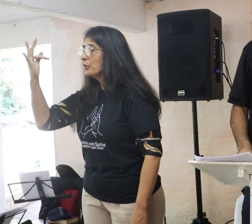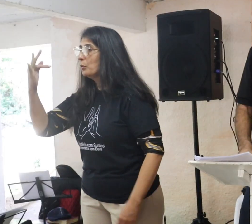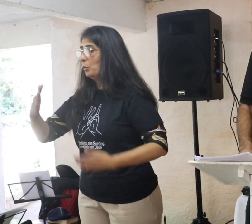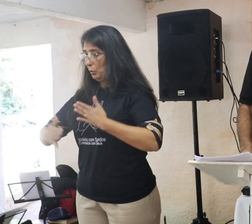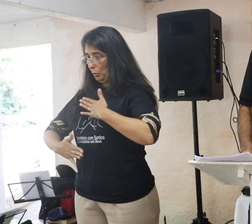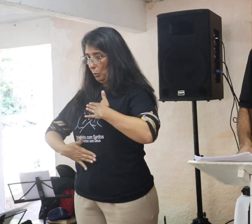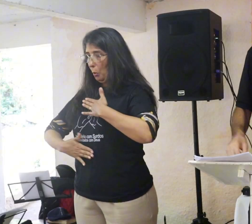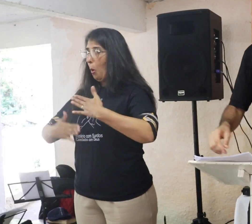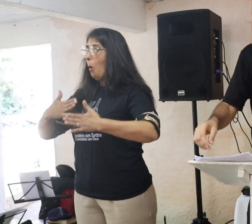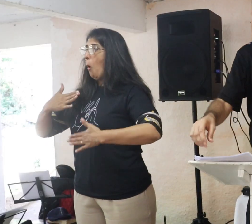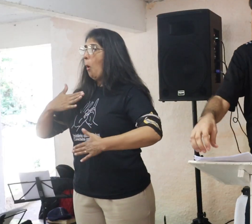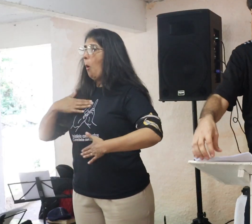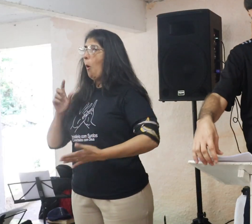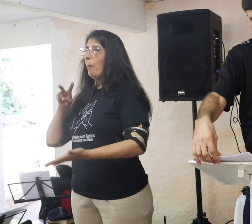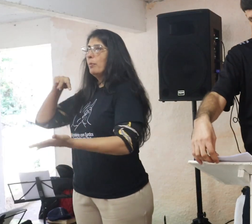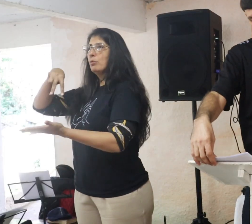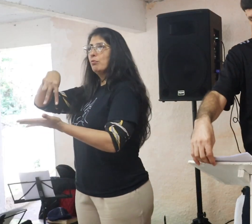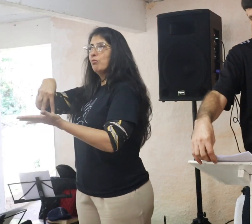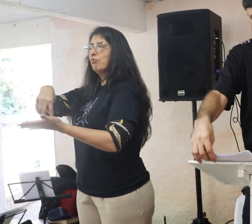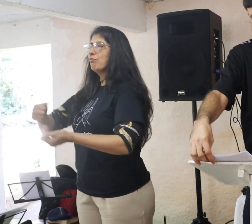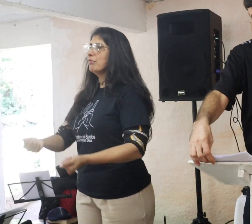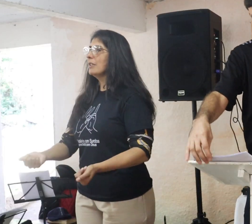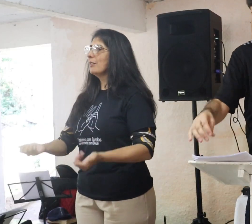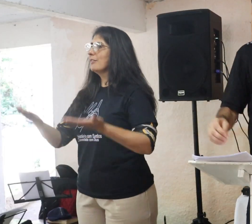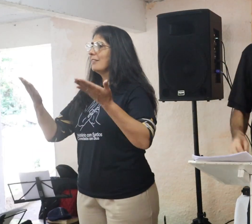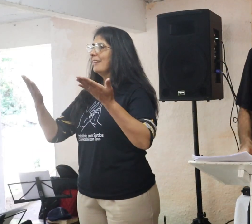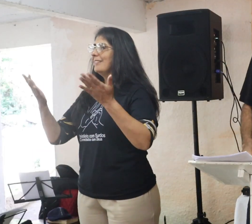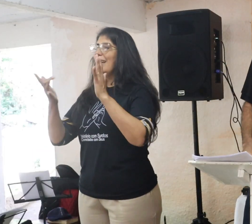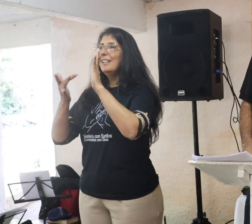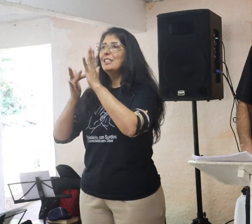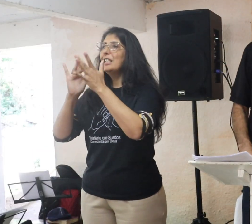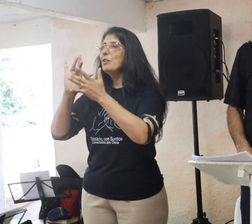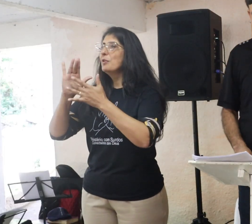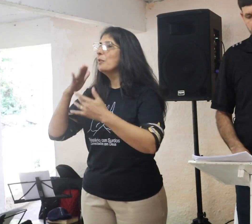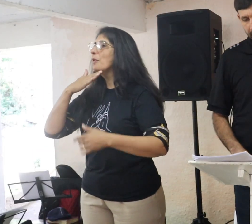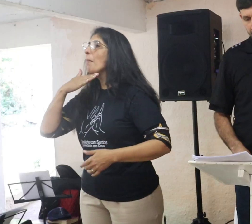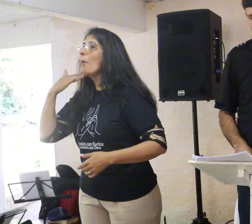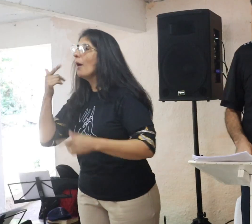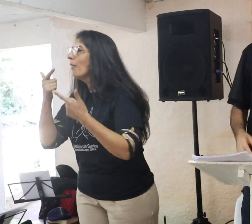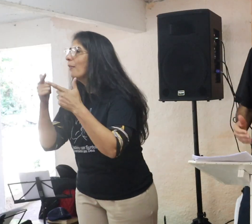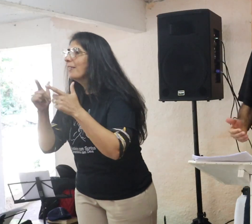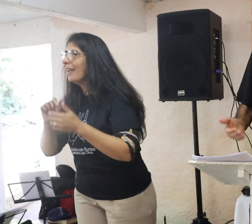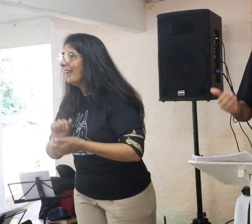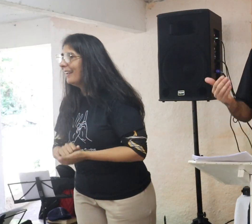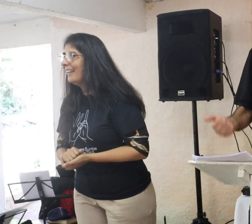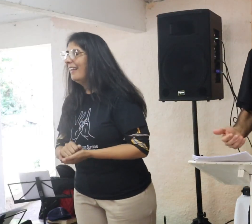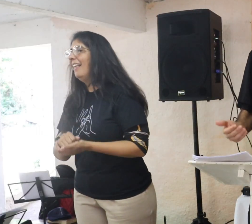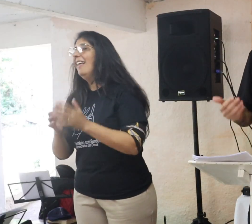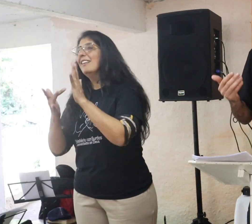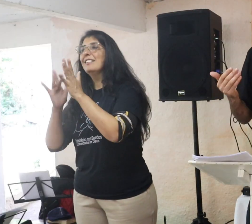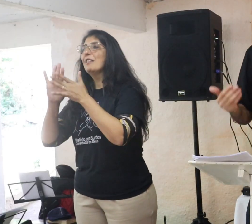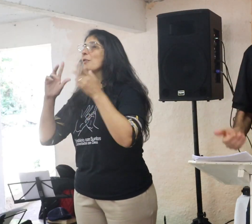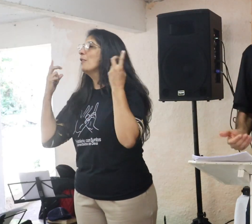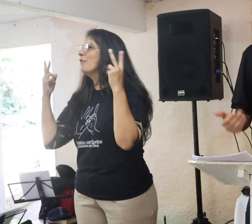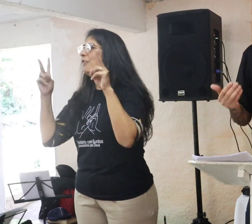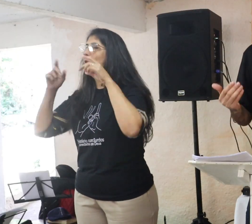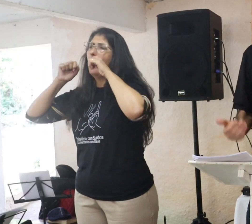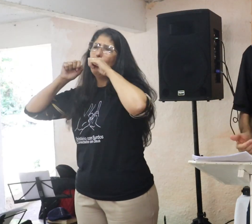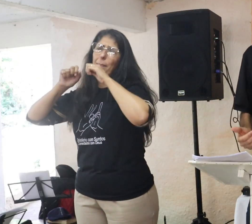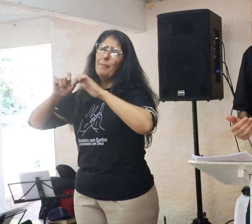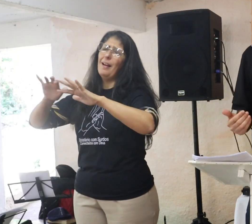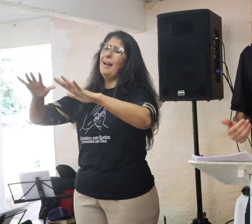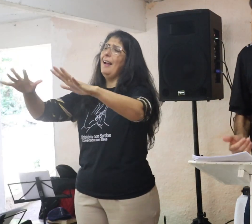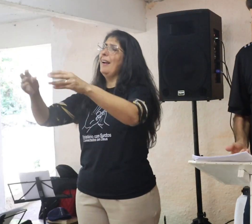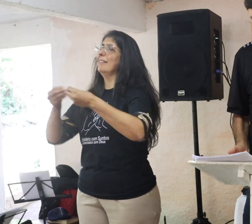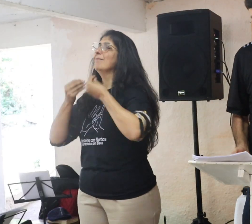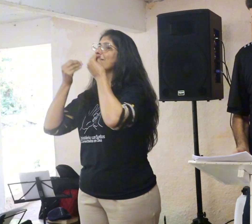ainda para acontecer. Jesus venceu a morte e a sua vitória é estendida a todo